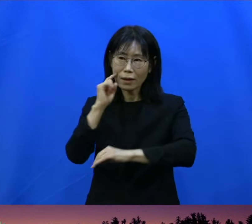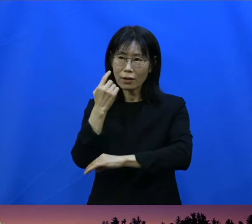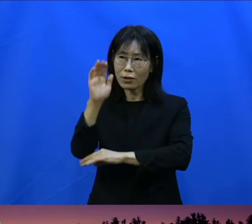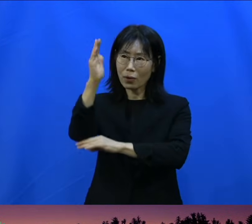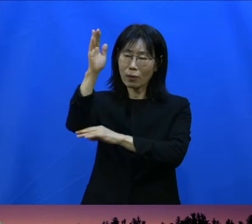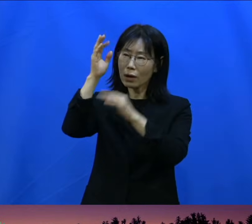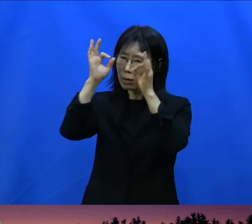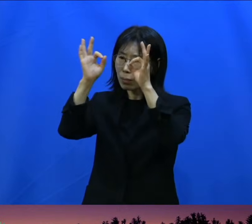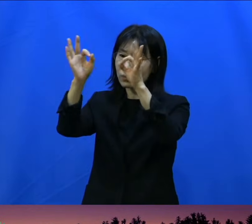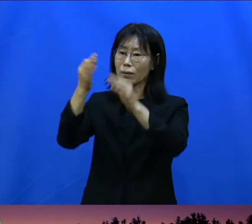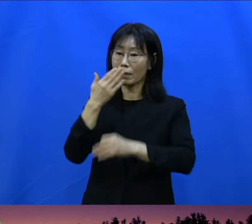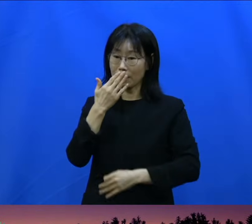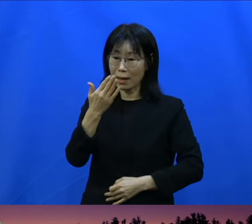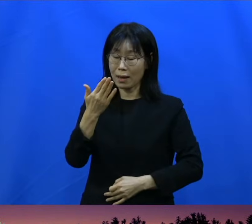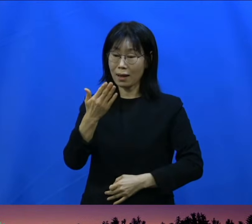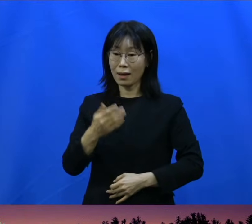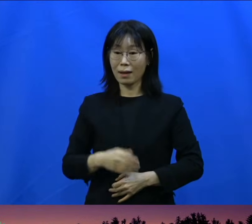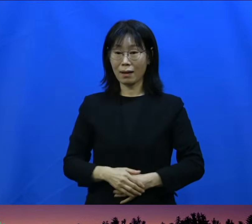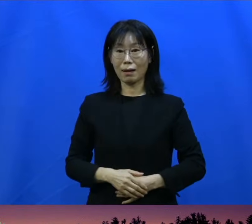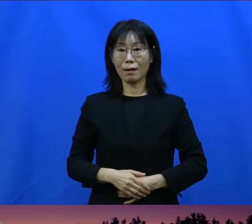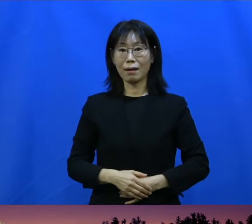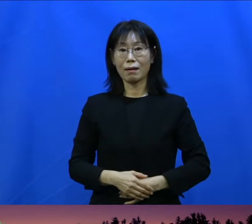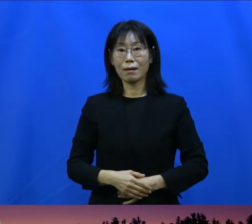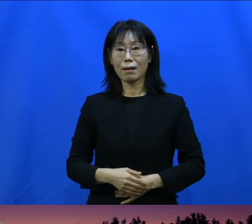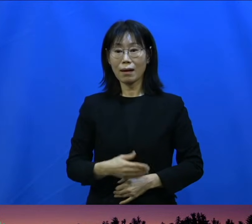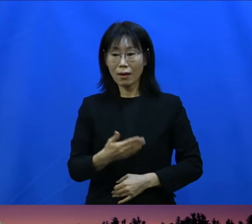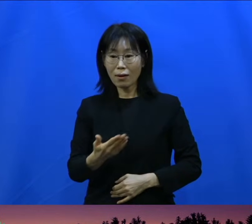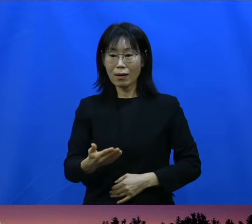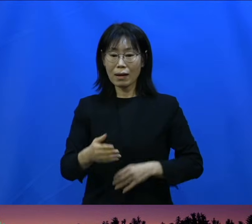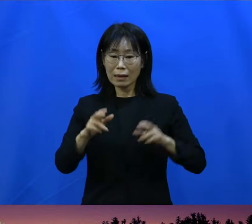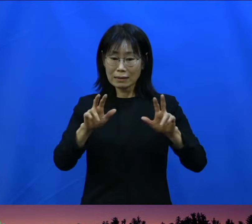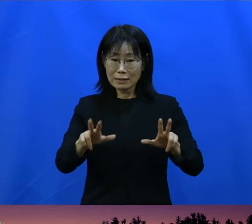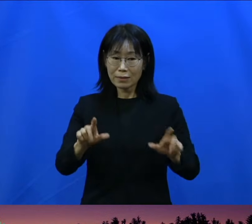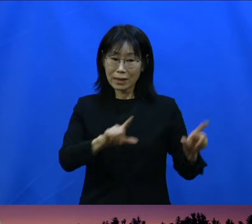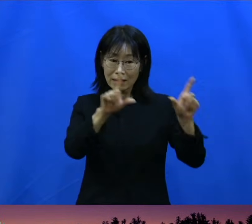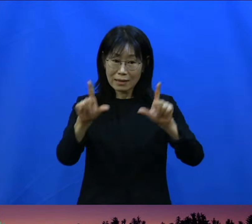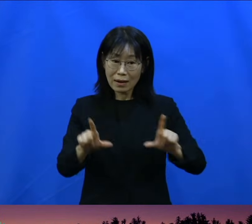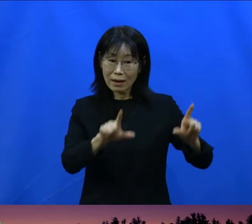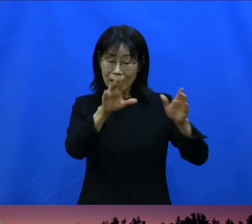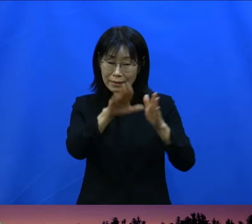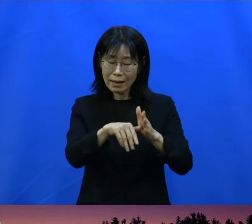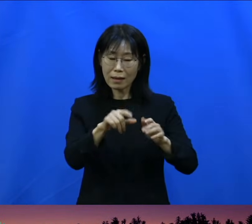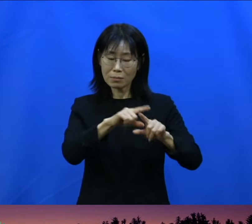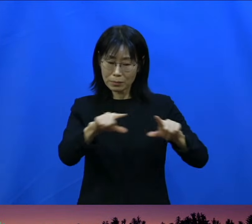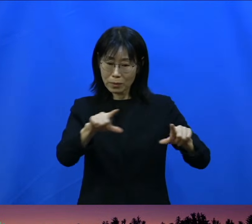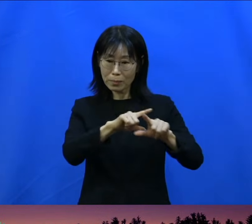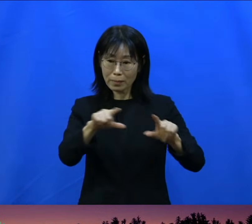이건 뭐냐면 이 세상의 바깥에 있는 걸 보는 거예요. 그동안 내가 봤던 거하고 다른 거예요.